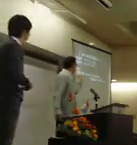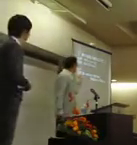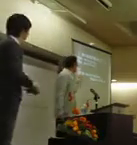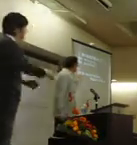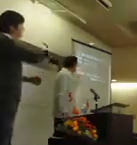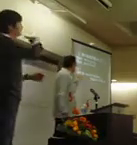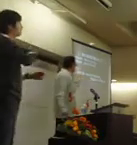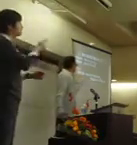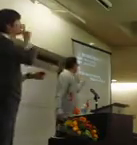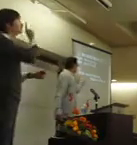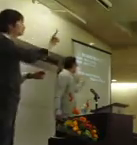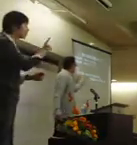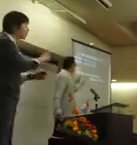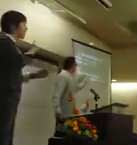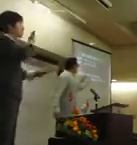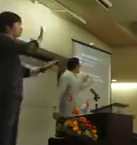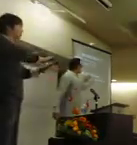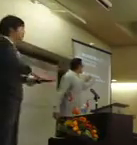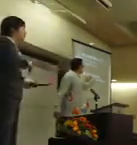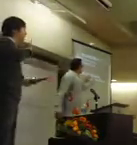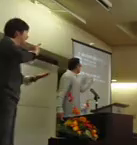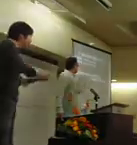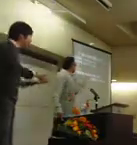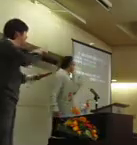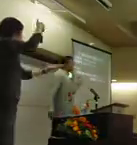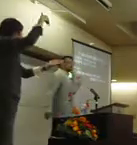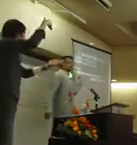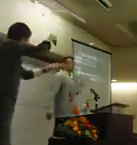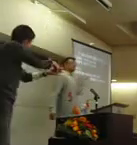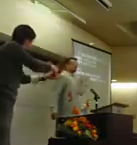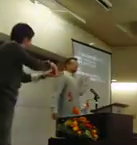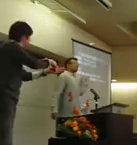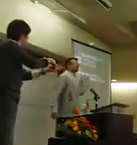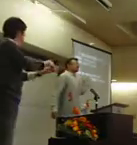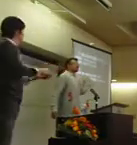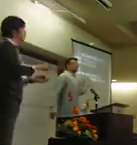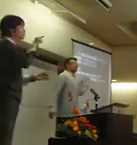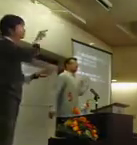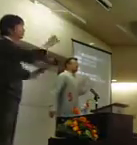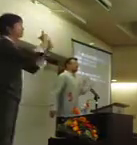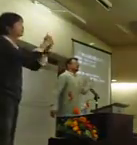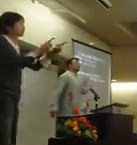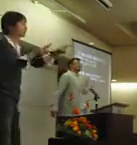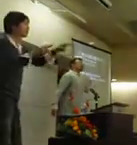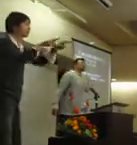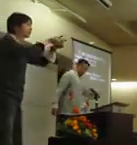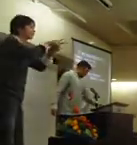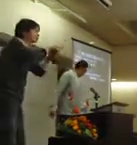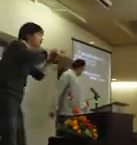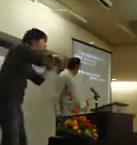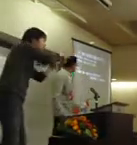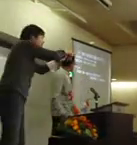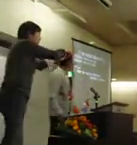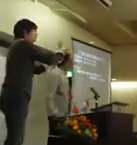忍耐というのは悔い改めるまでその人に寄り添